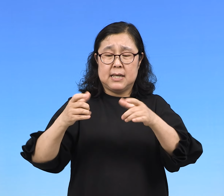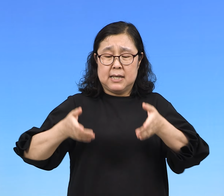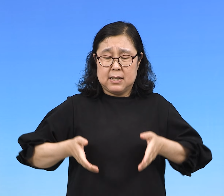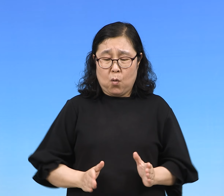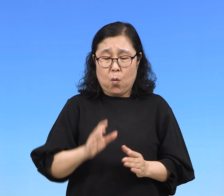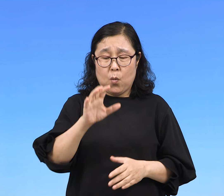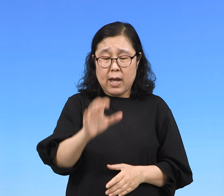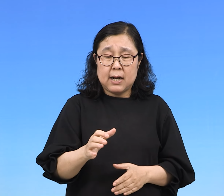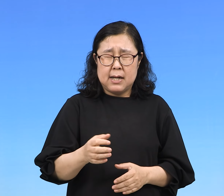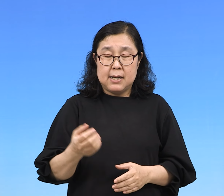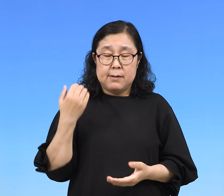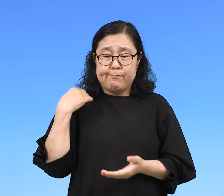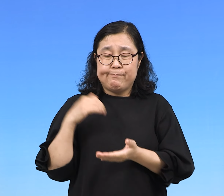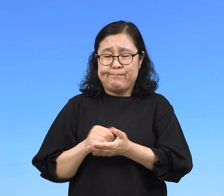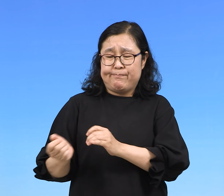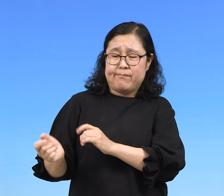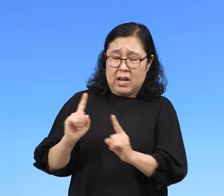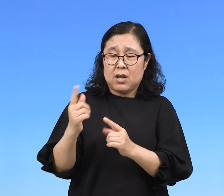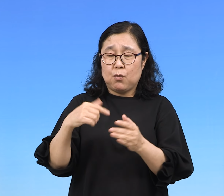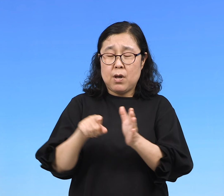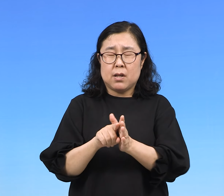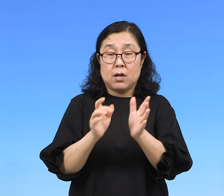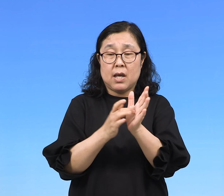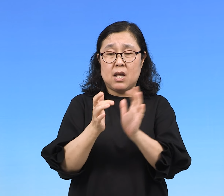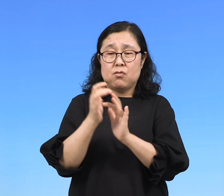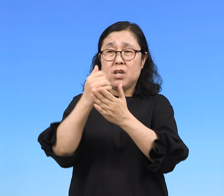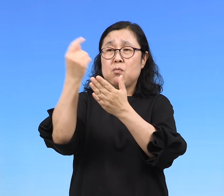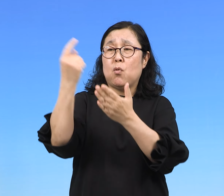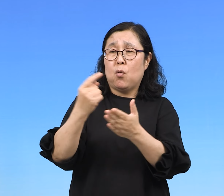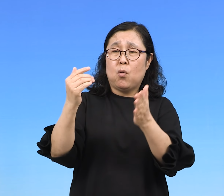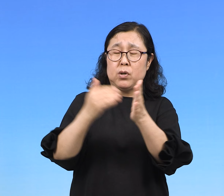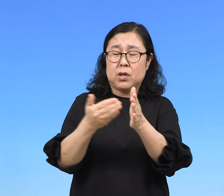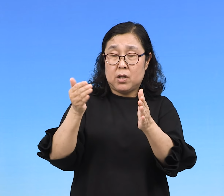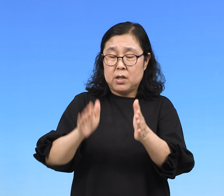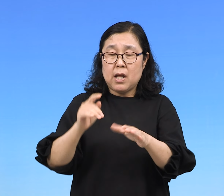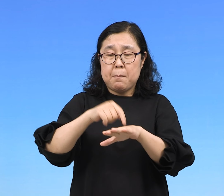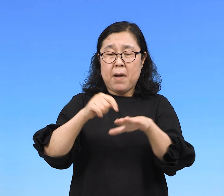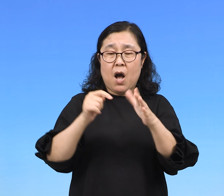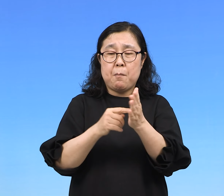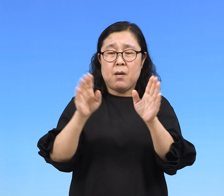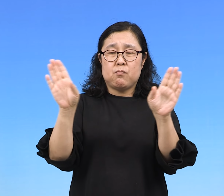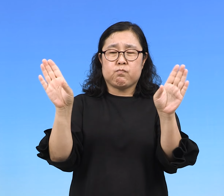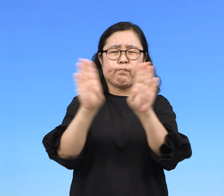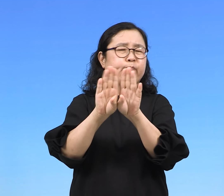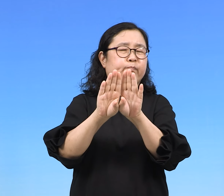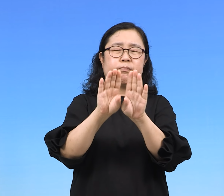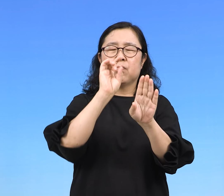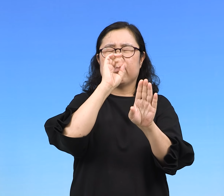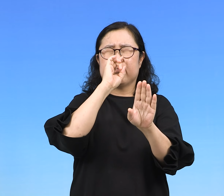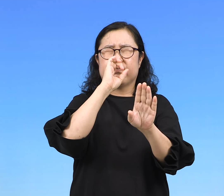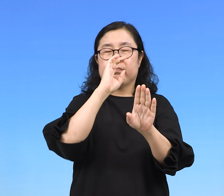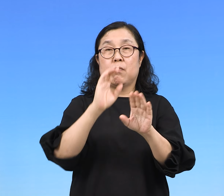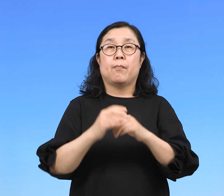주님이 오셨는데, 그냥 선입견을 가지고, 편견을 가지고 마음의 문을 닫아버리는 거